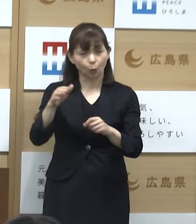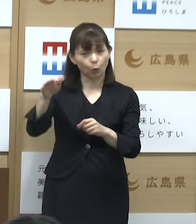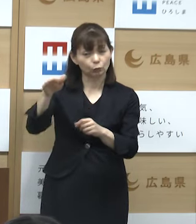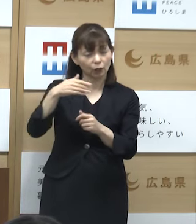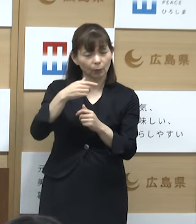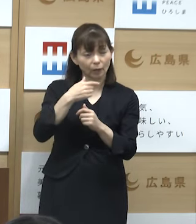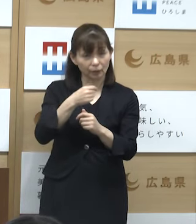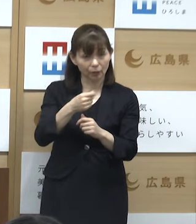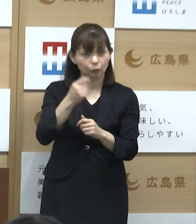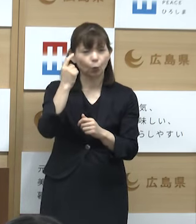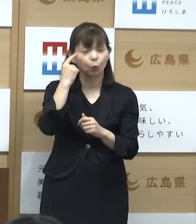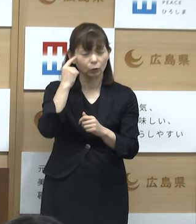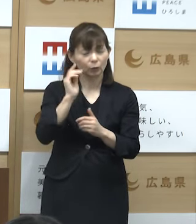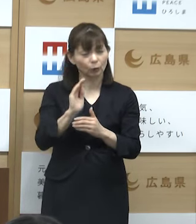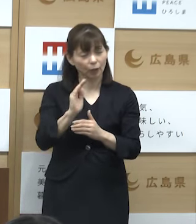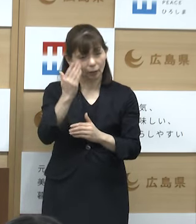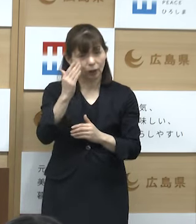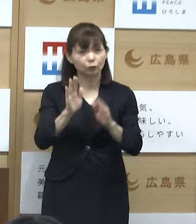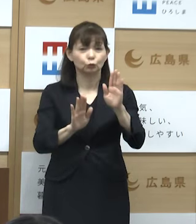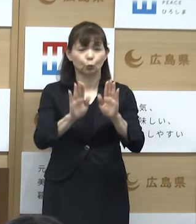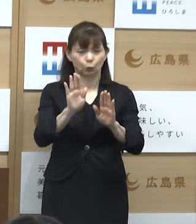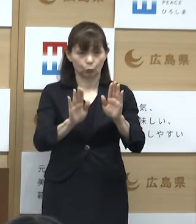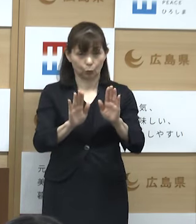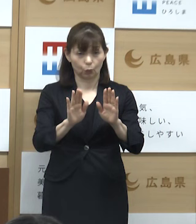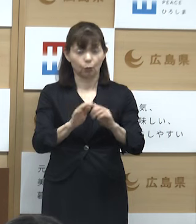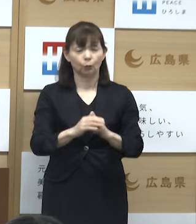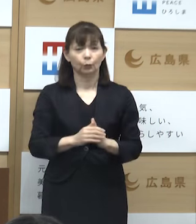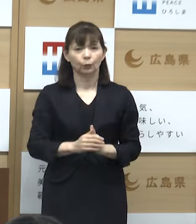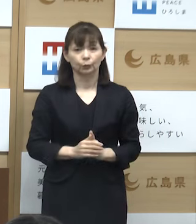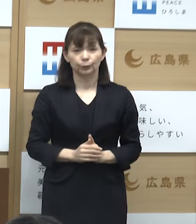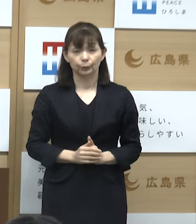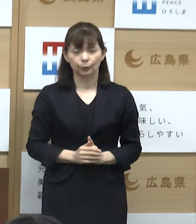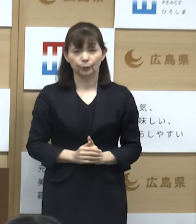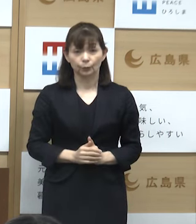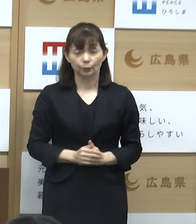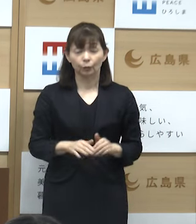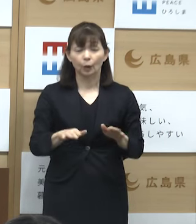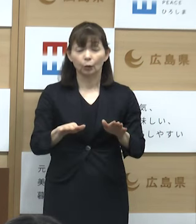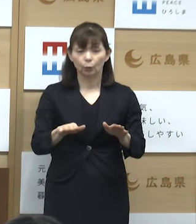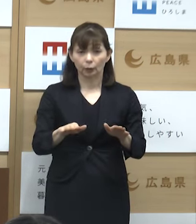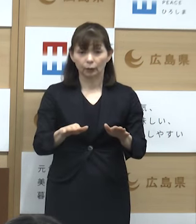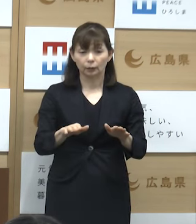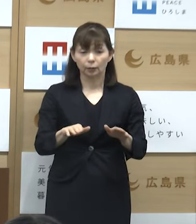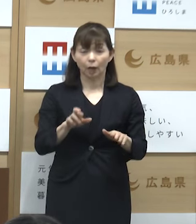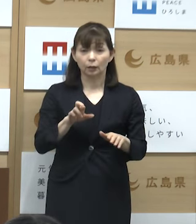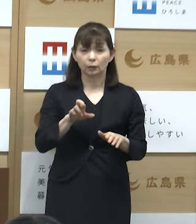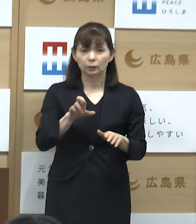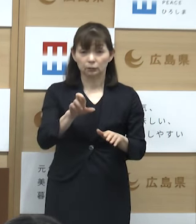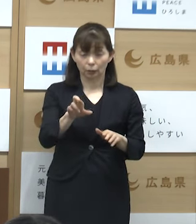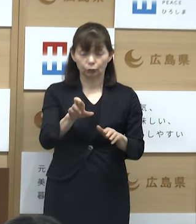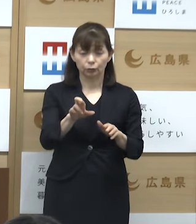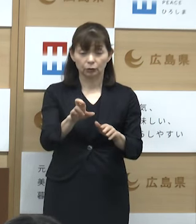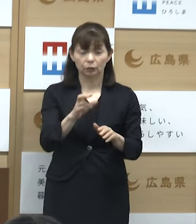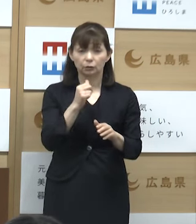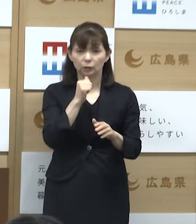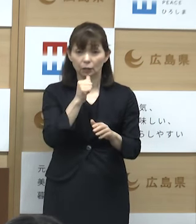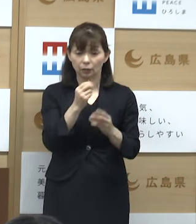っているというふうに考えられるわけですけれども、今回タクシーの不足車両数というの